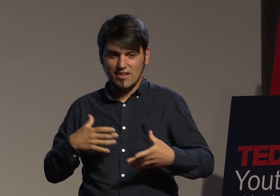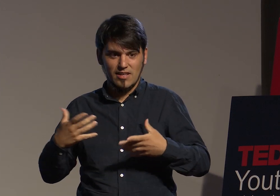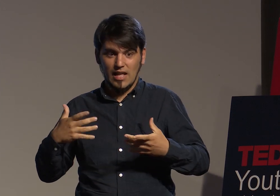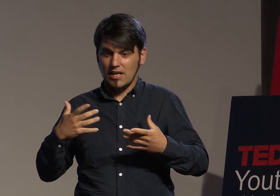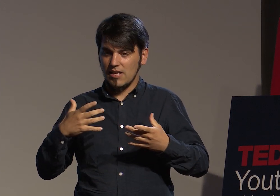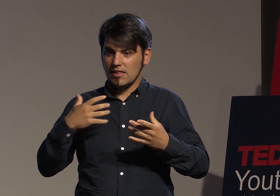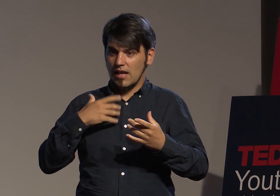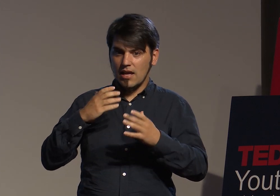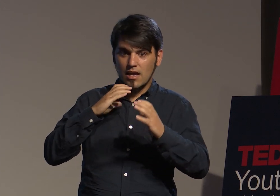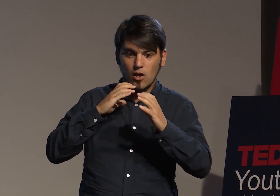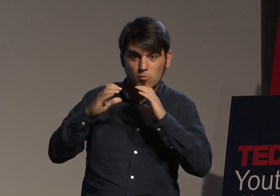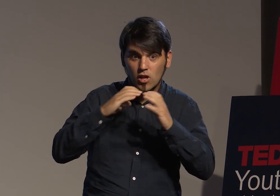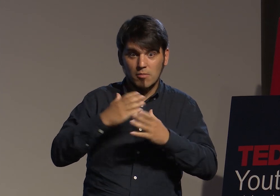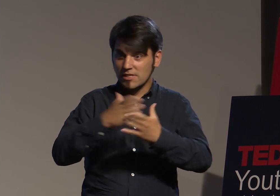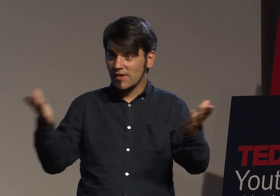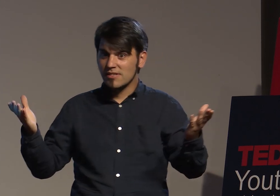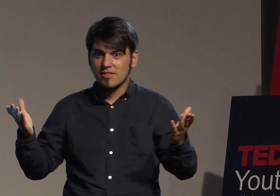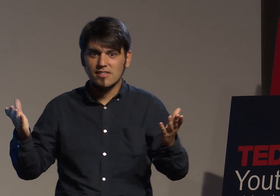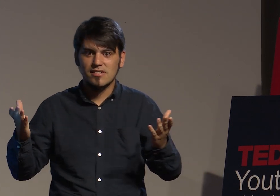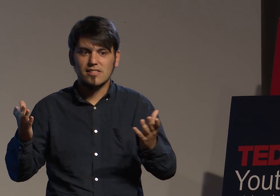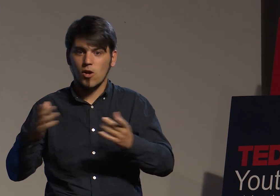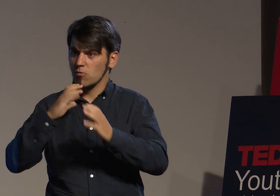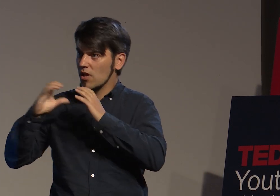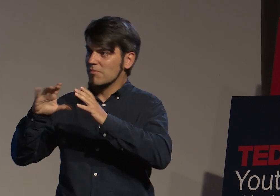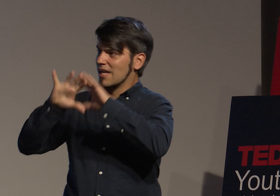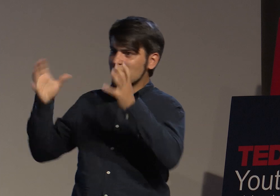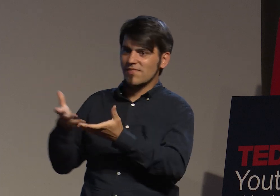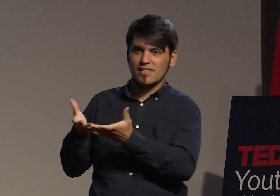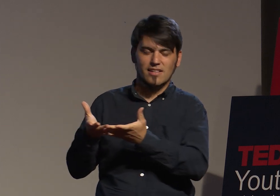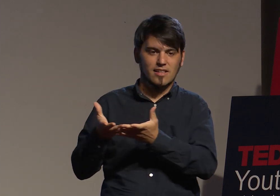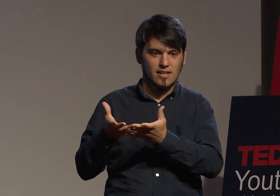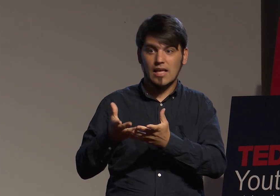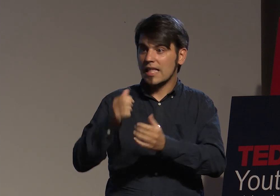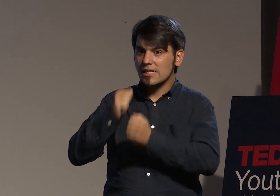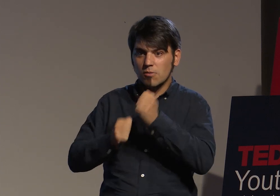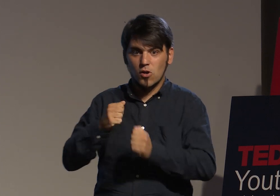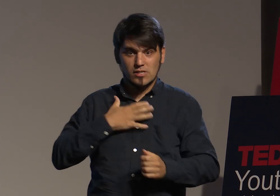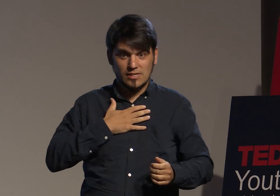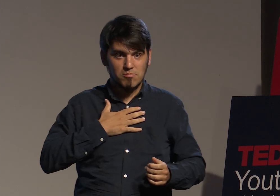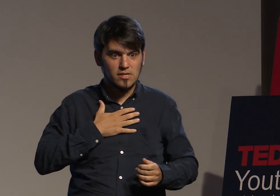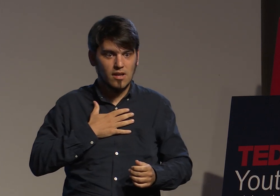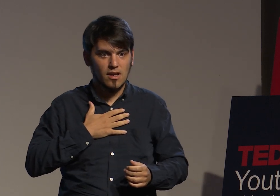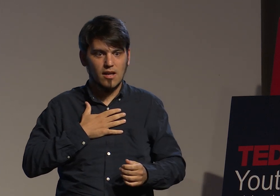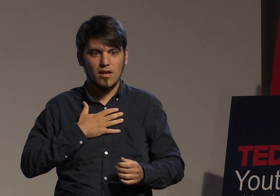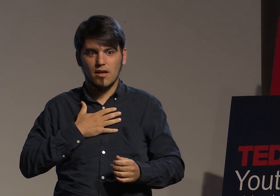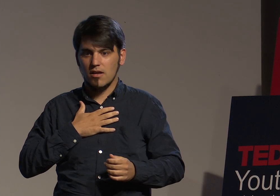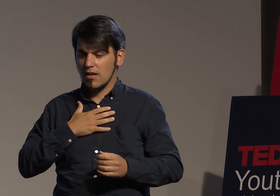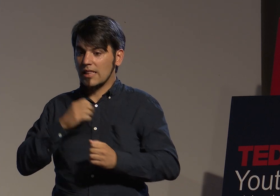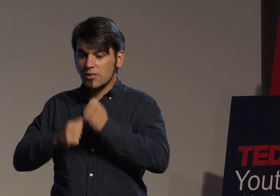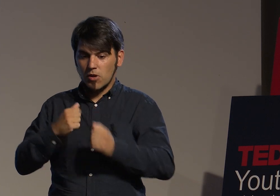Няма ли да работя? Няма ли да бъда пълноценно въвлечен в обществото, да комуникирам с всички вас,